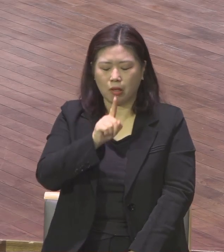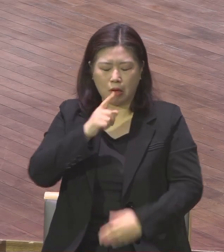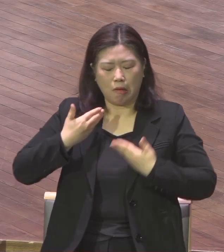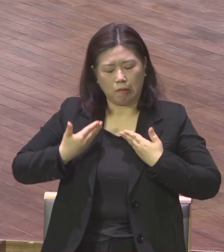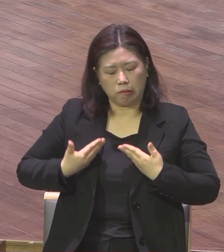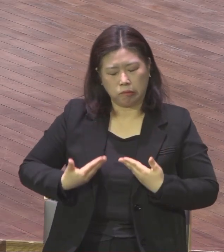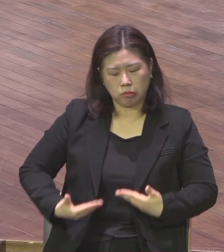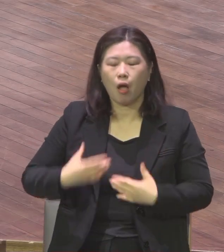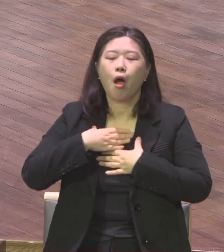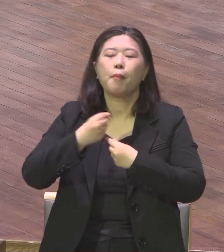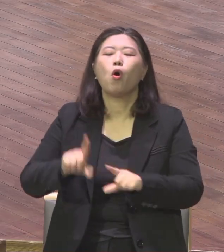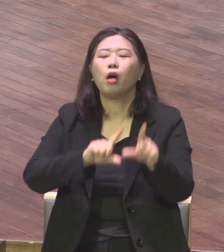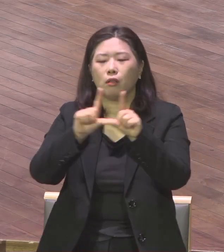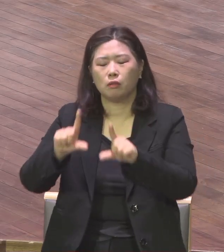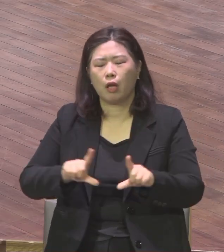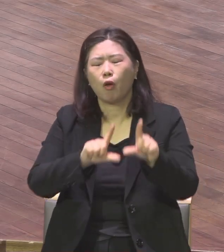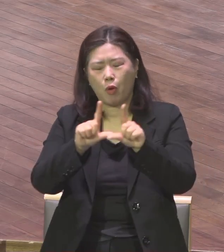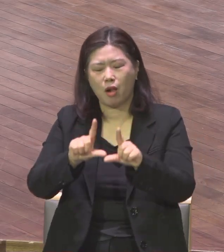하려 함이라.